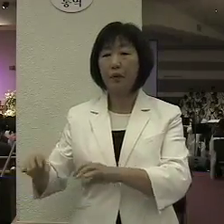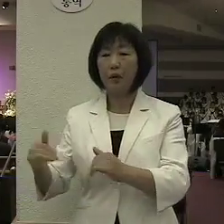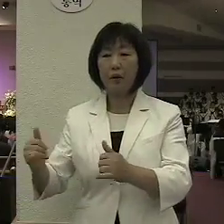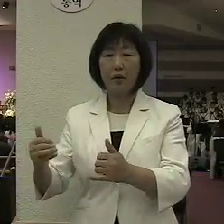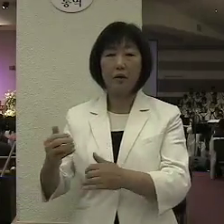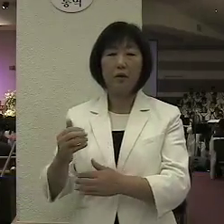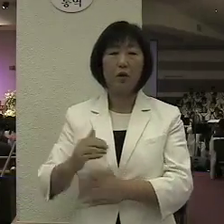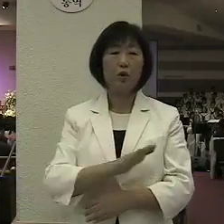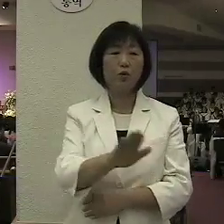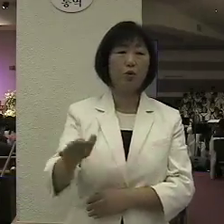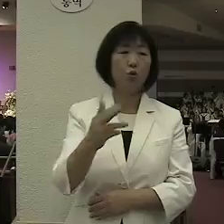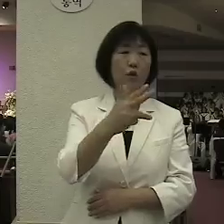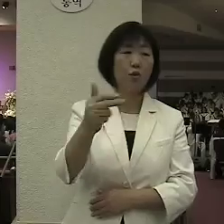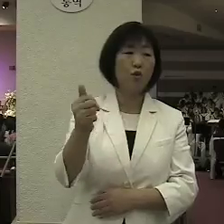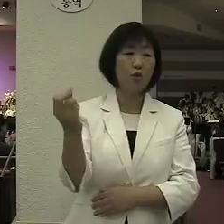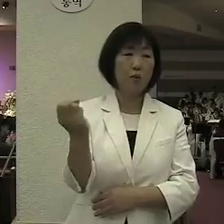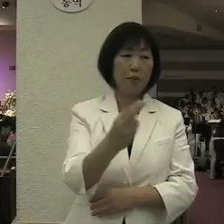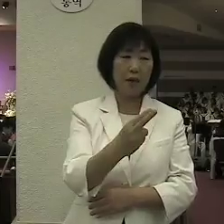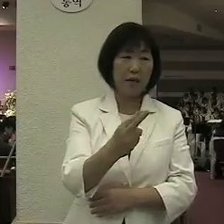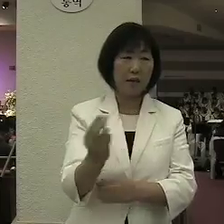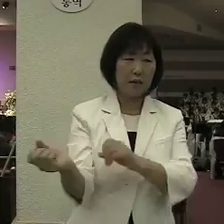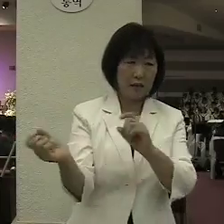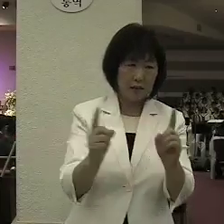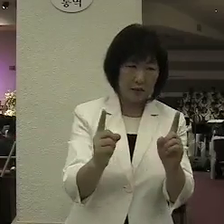다시 사셨습니다.